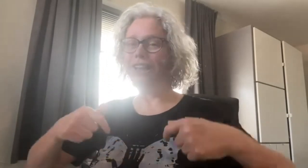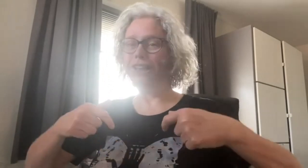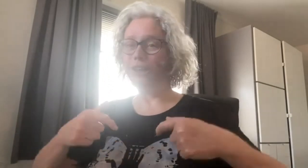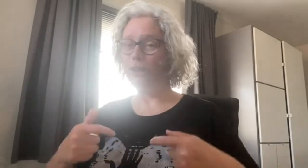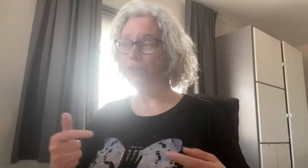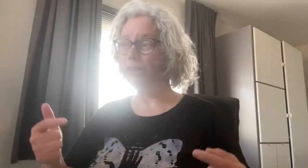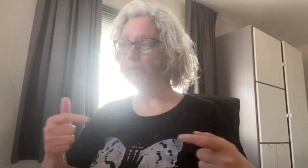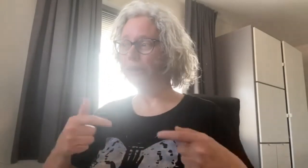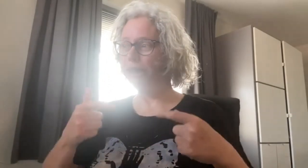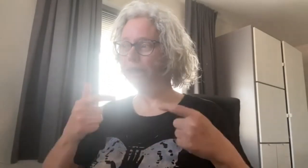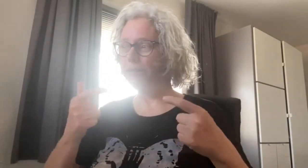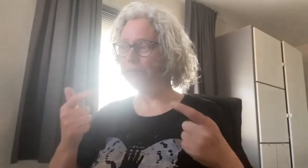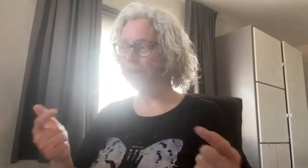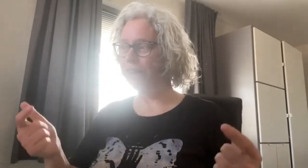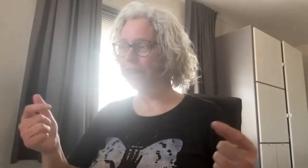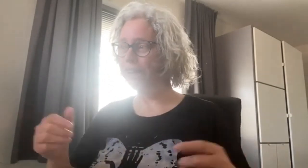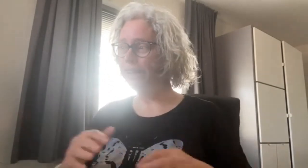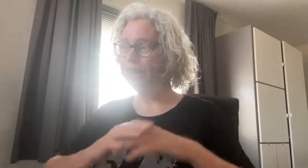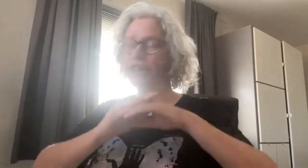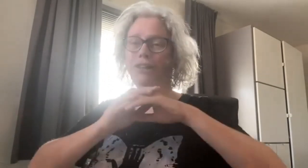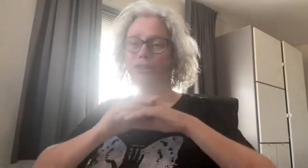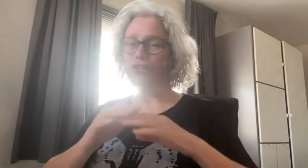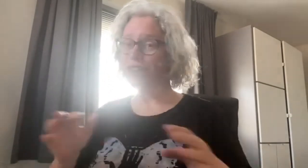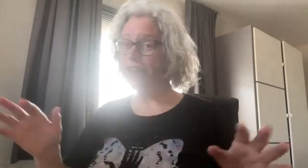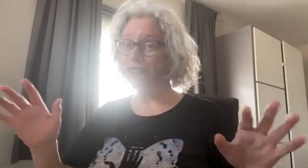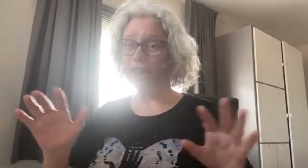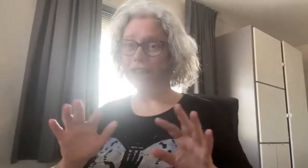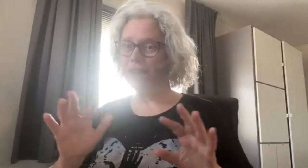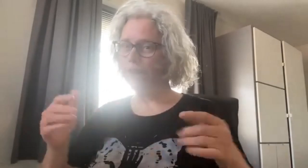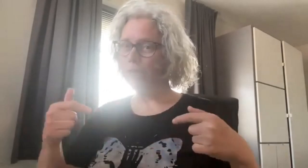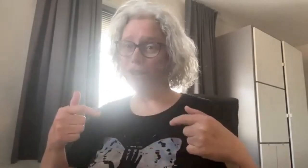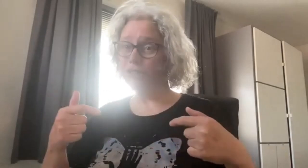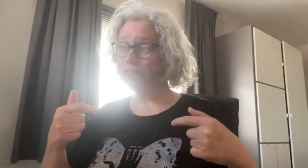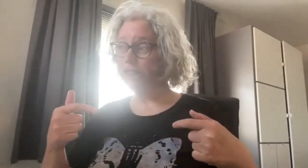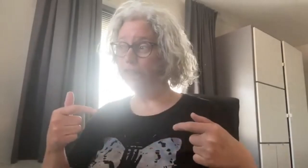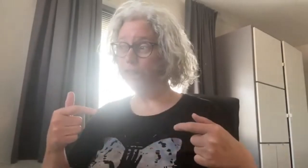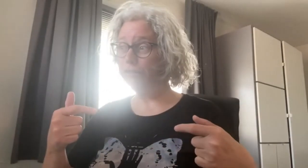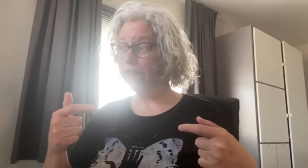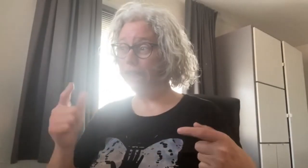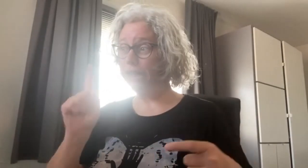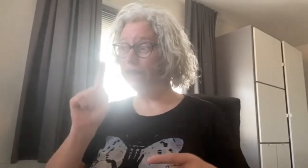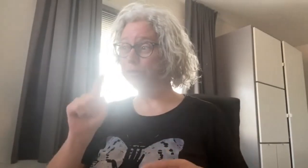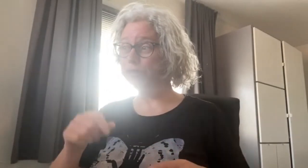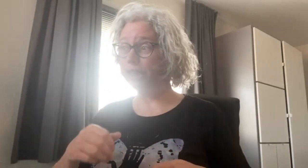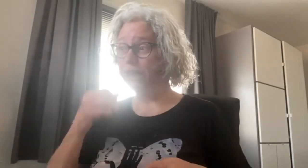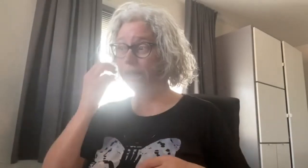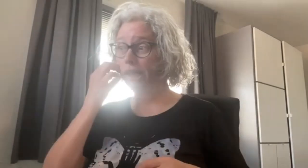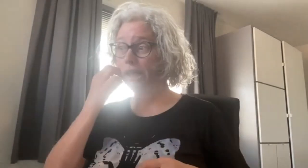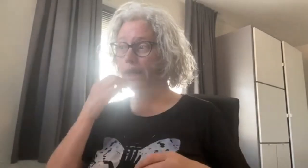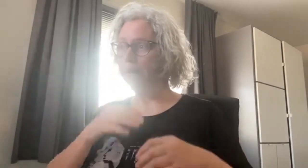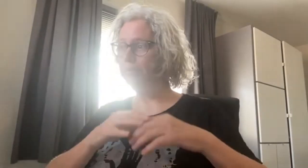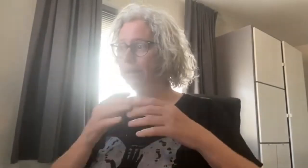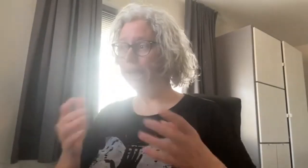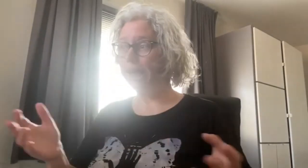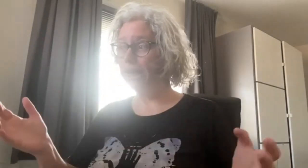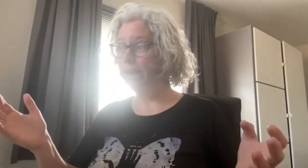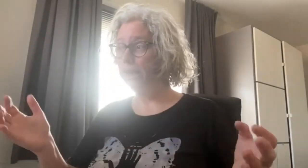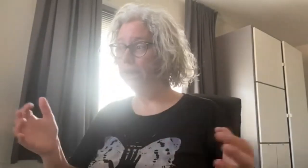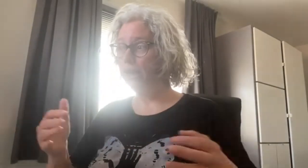dan ben ik weer blij, ja. Dus nee, ik mag ze niet over één kam scheren. Maar ja, een